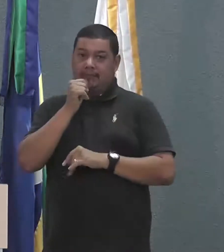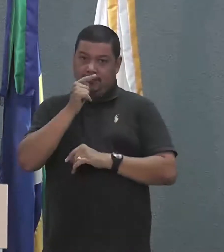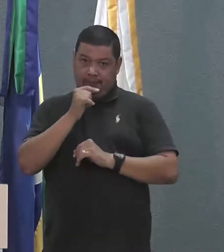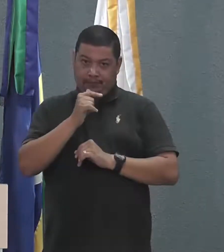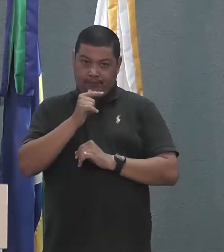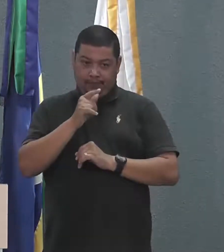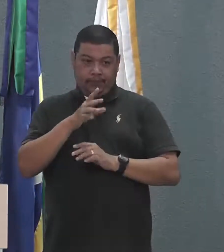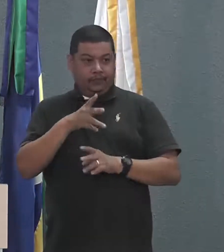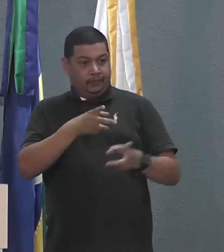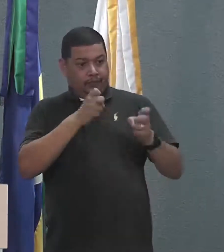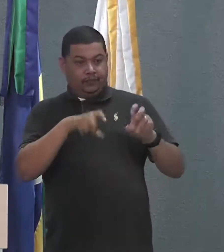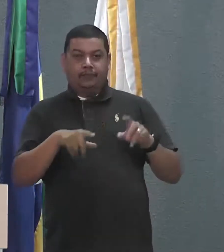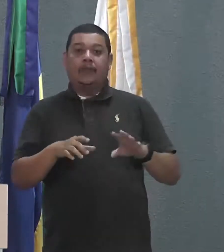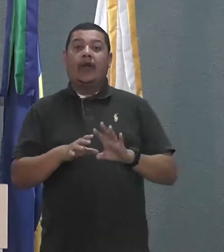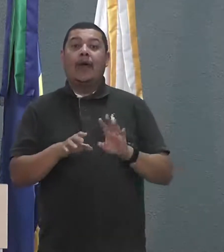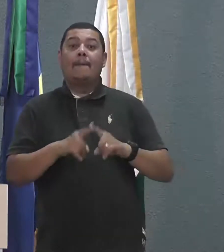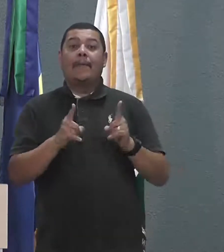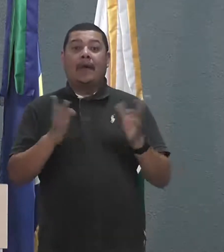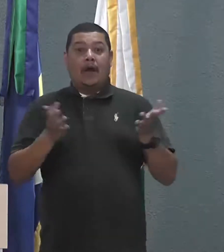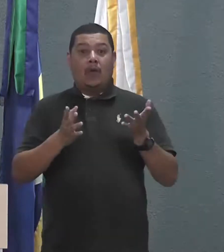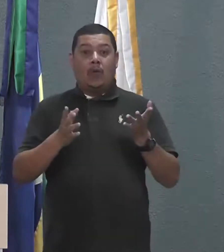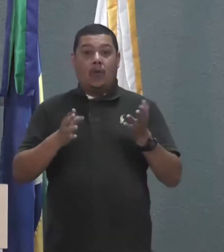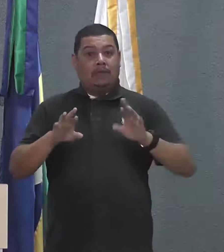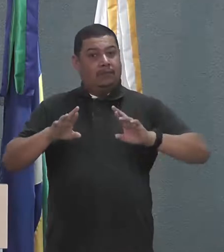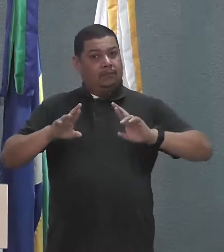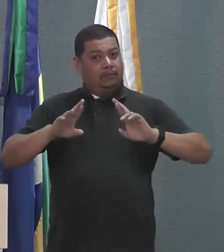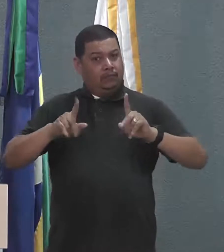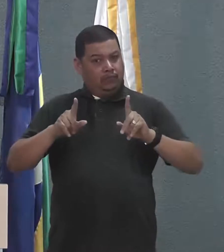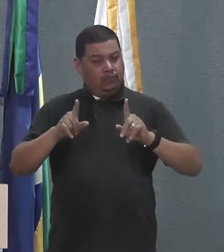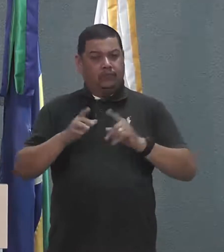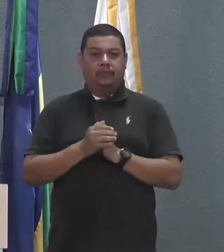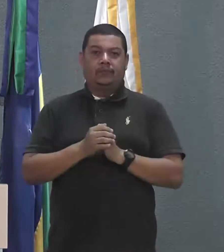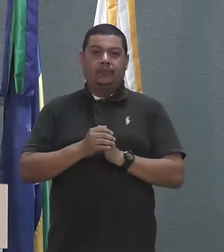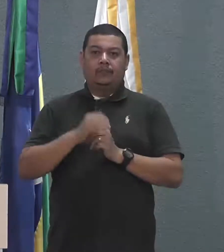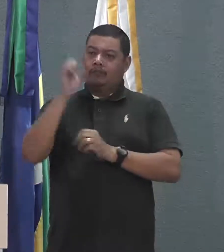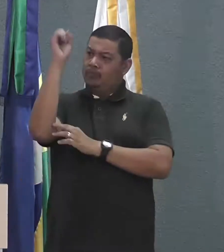E depois que foi mudado o semáforo, que o prefeito Adailton mudou,